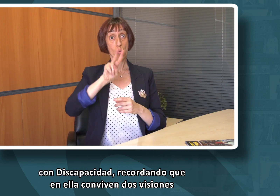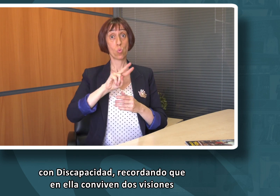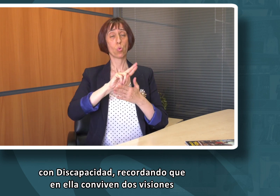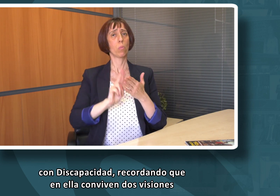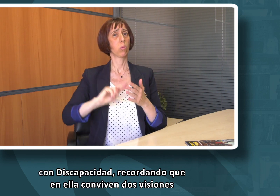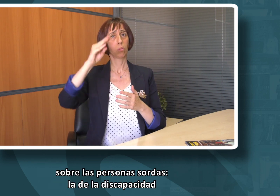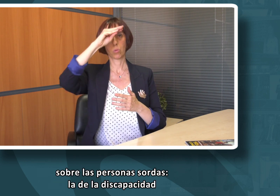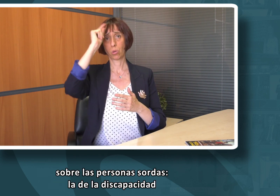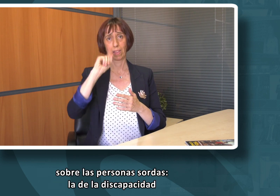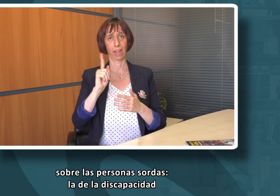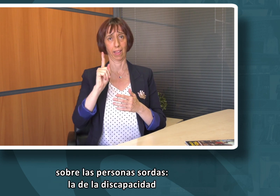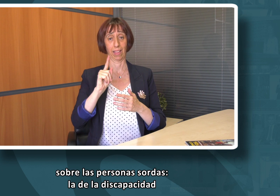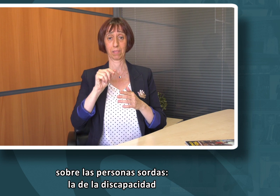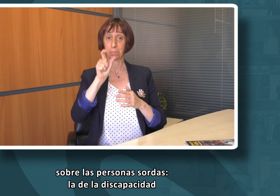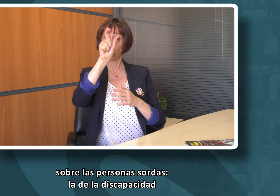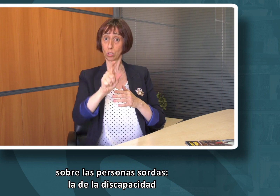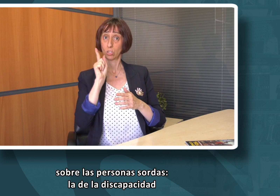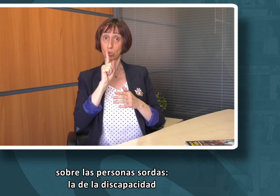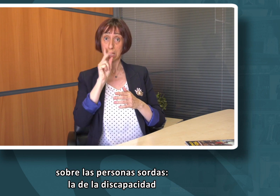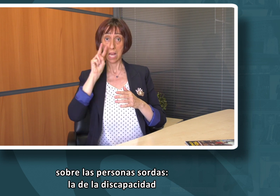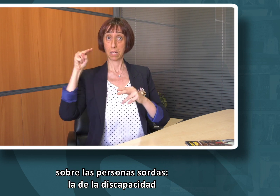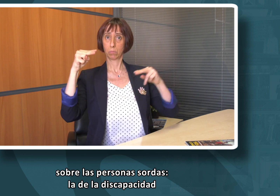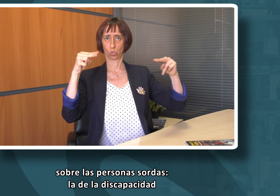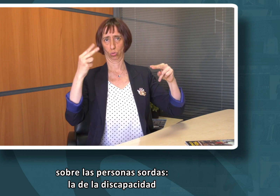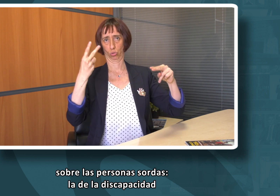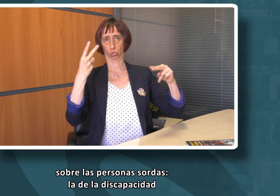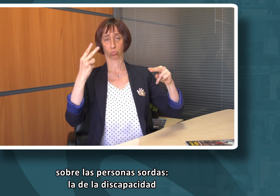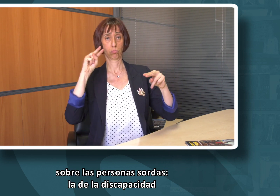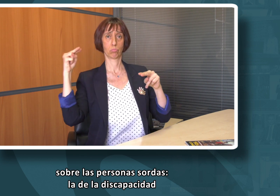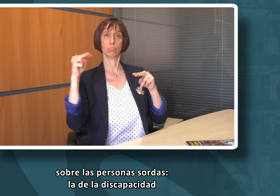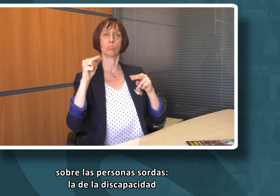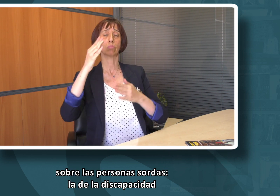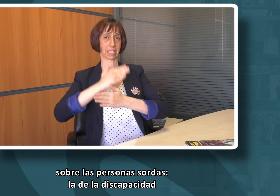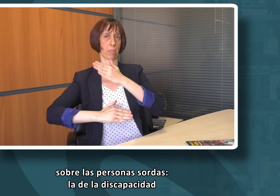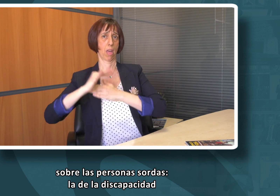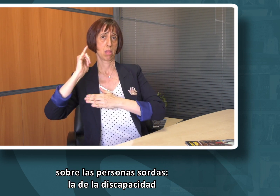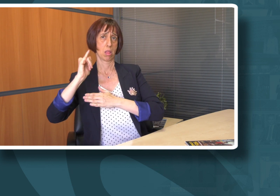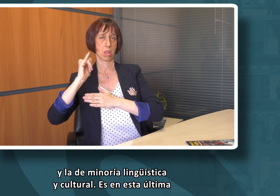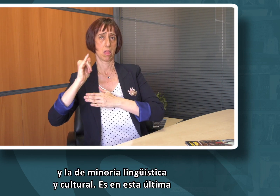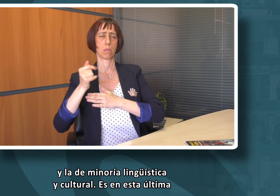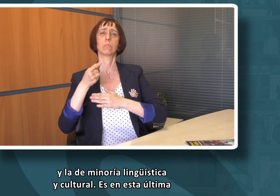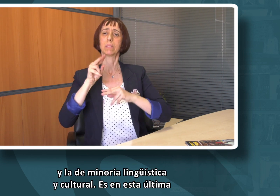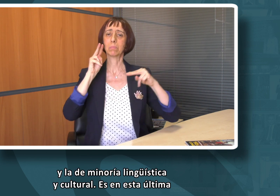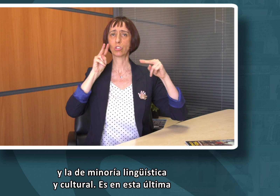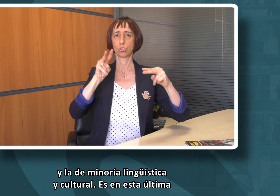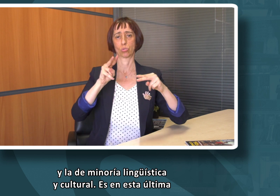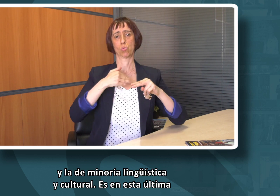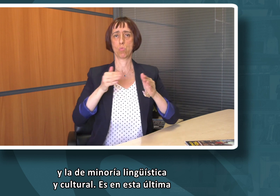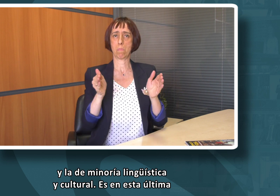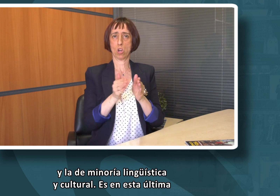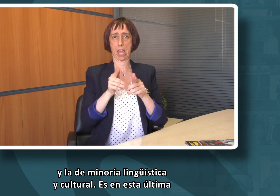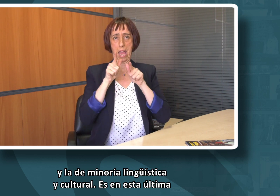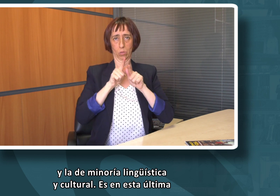y la de minoría lingüística y cultural. Es en esta última donde habría que incidir